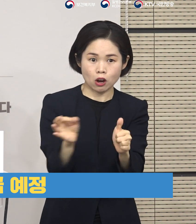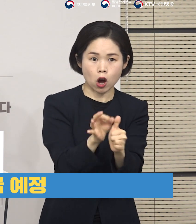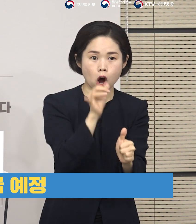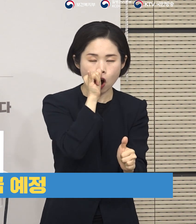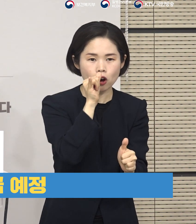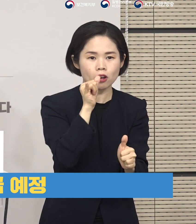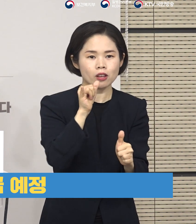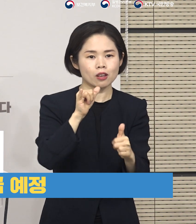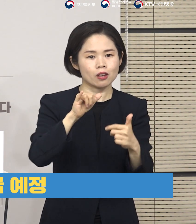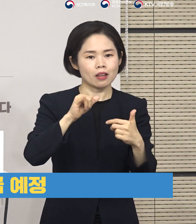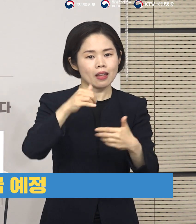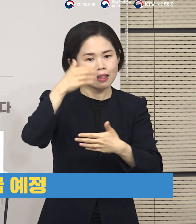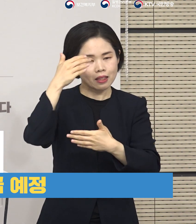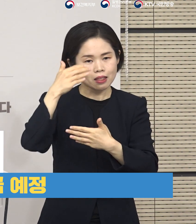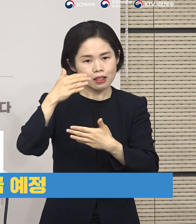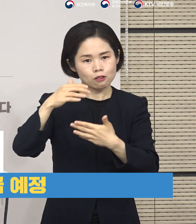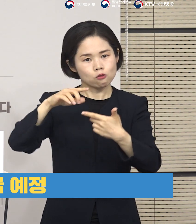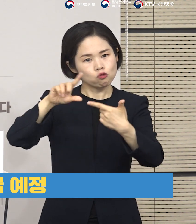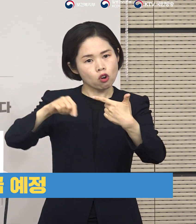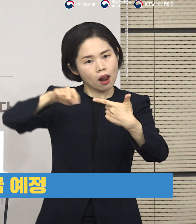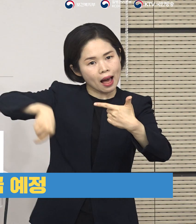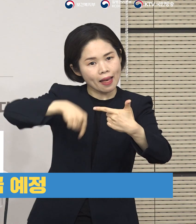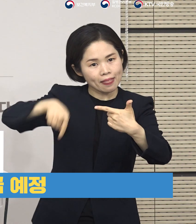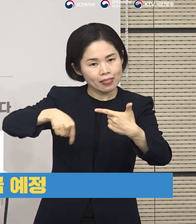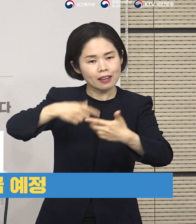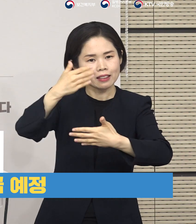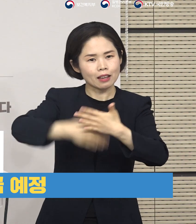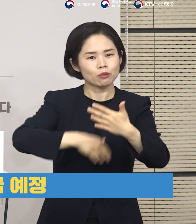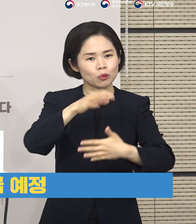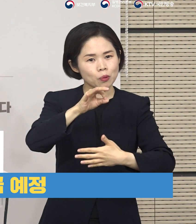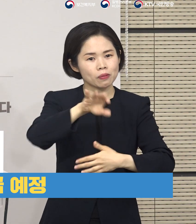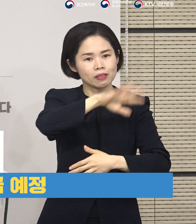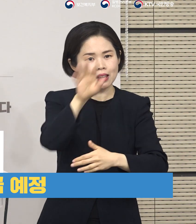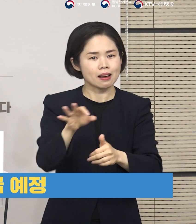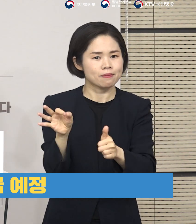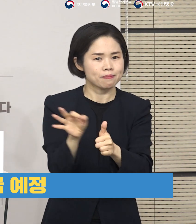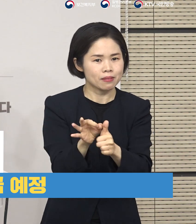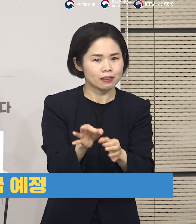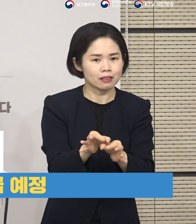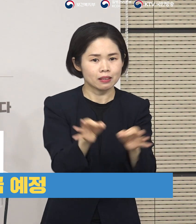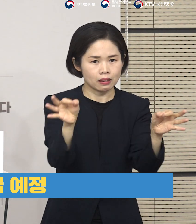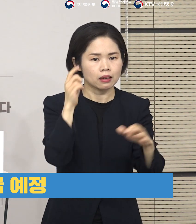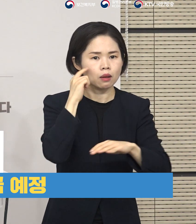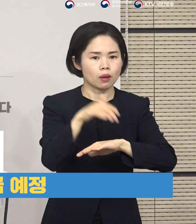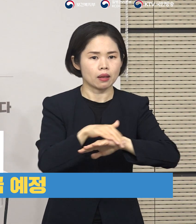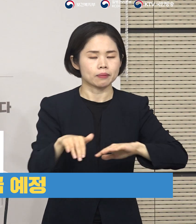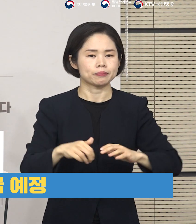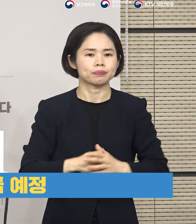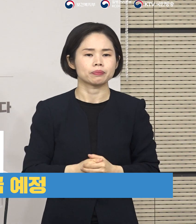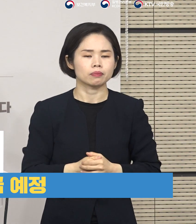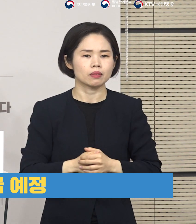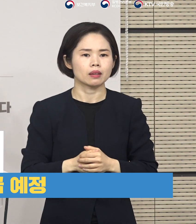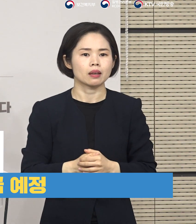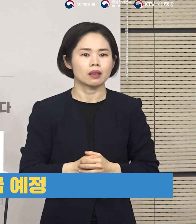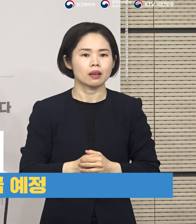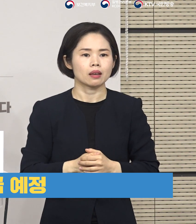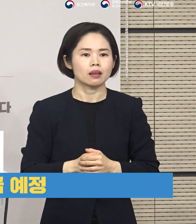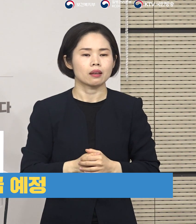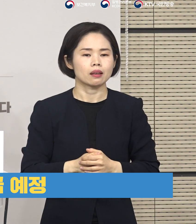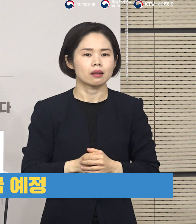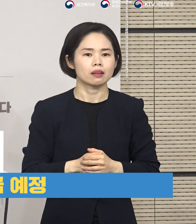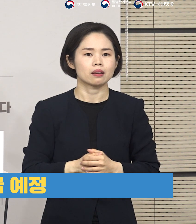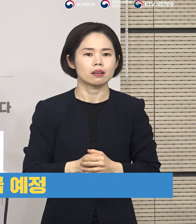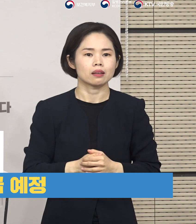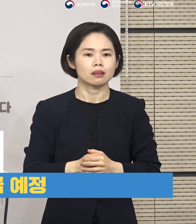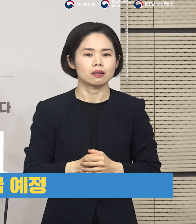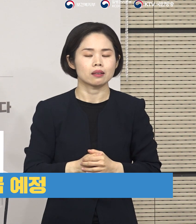자녀분에 대해서도 지급하도록 진행을 하도록 하겠습니다. 앞으로 가능하다면 저희들도 이러한 부분에